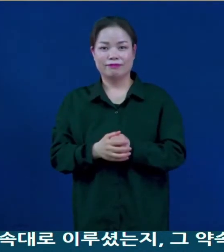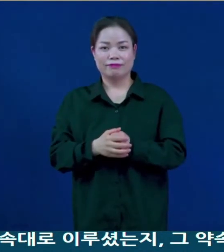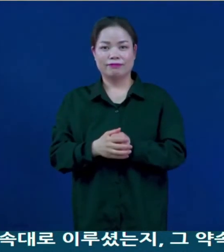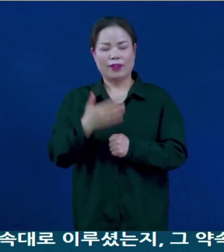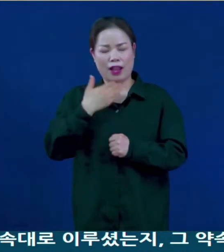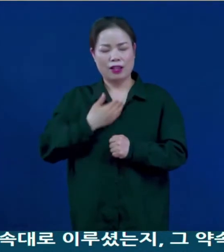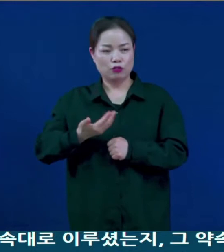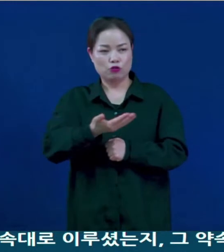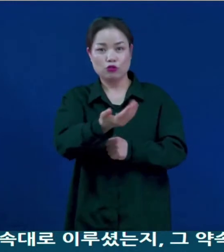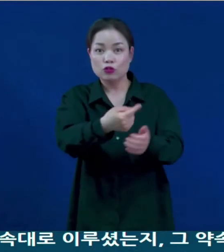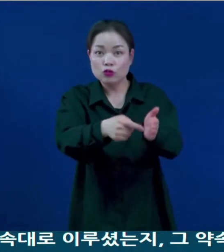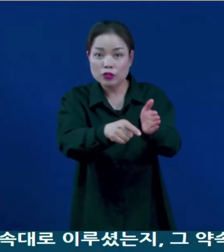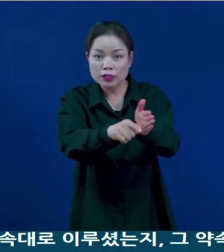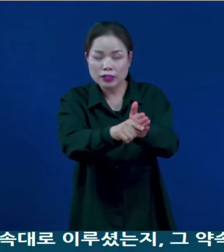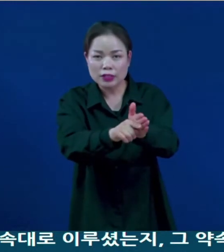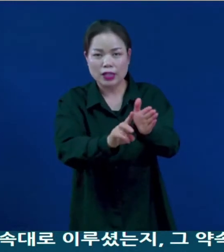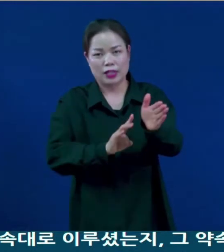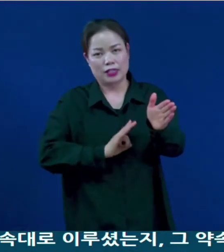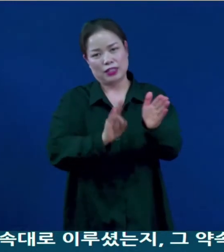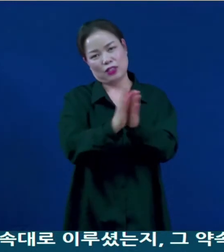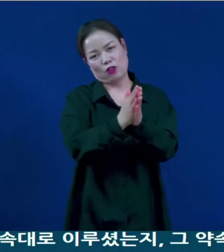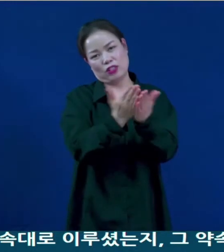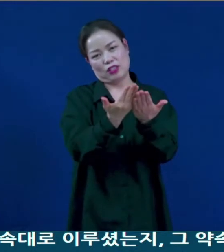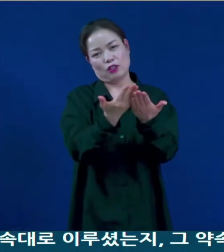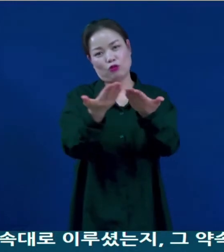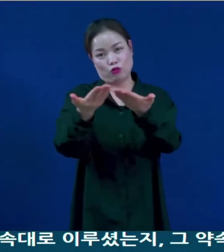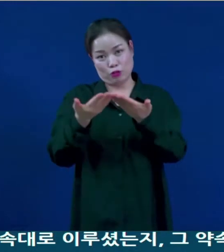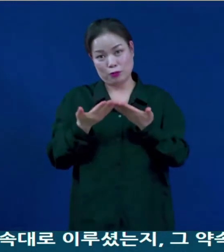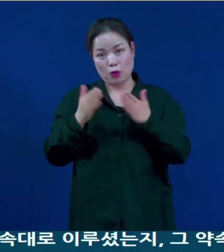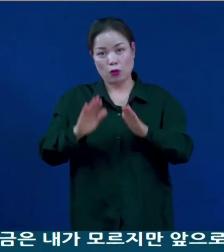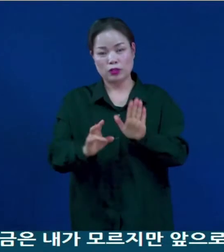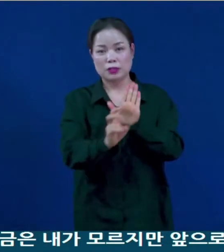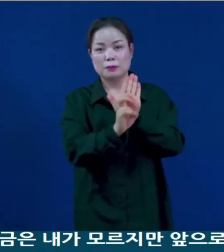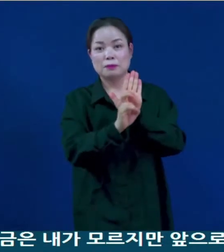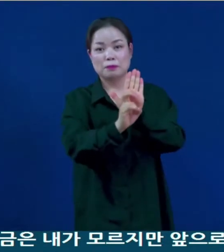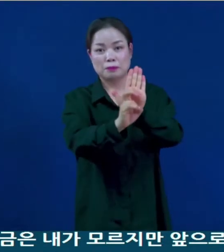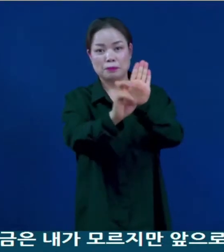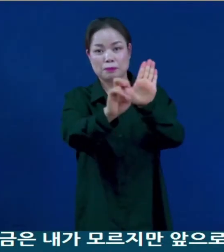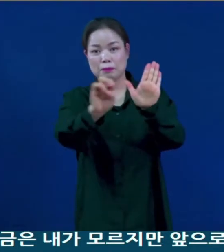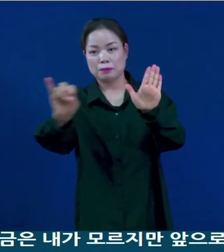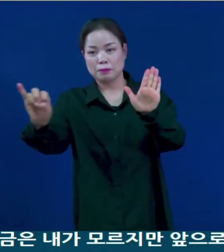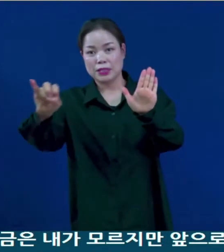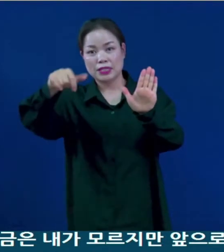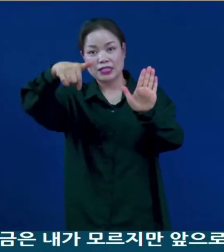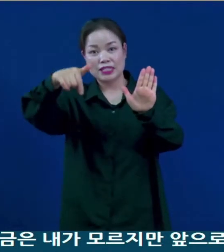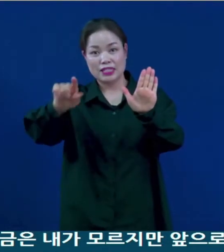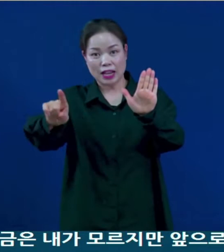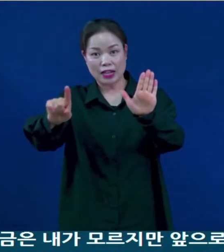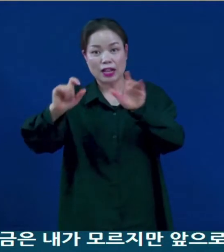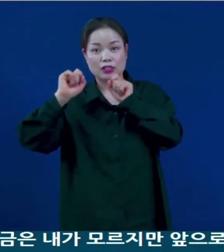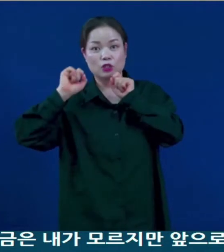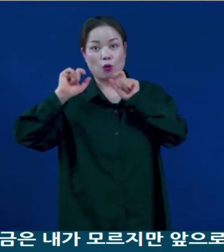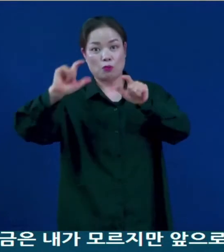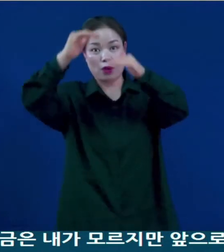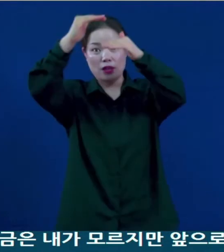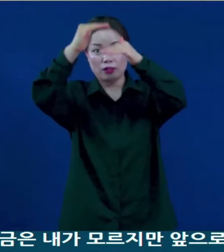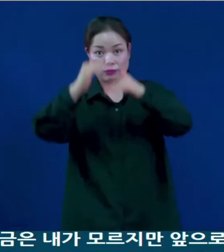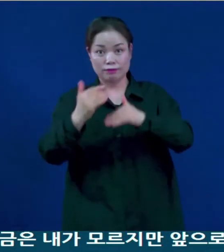알려주시려고 바로 이 선지서들을 주셨습니다. 오늘 미가가 선포한 말씀도